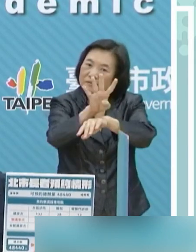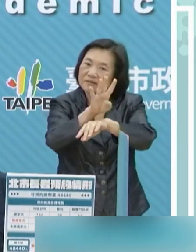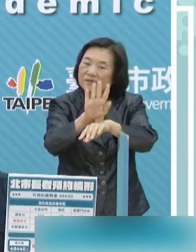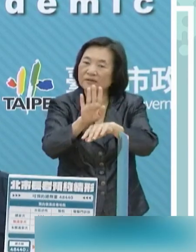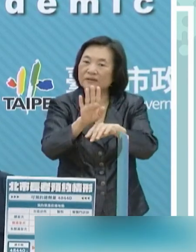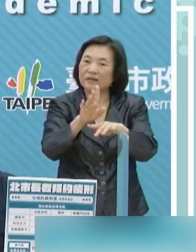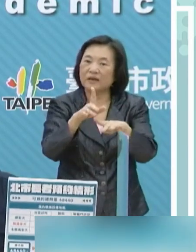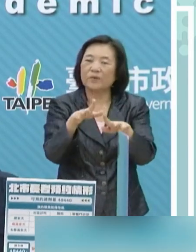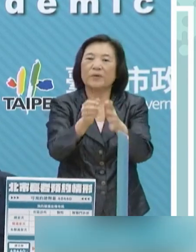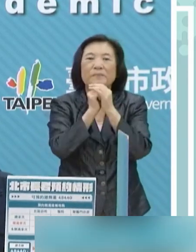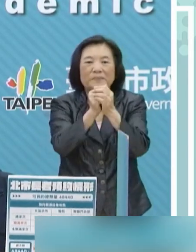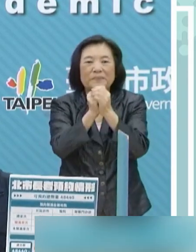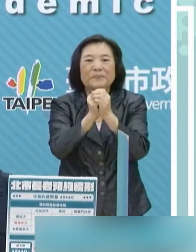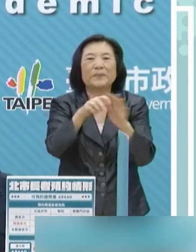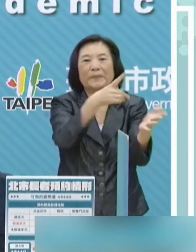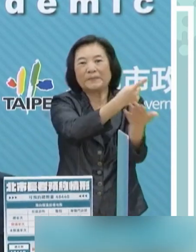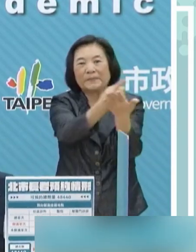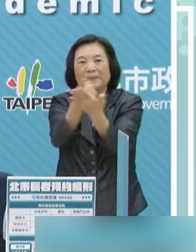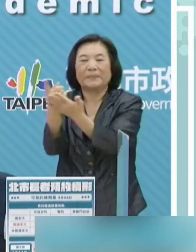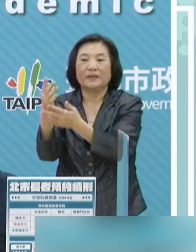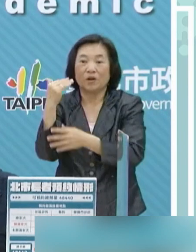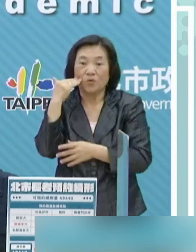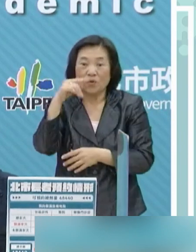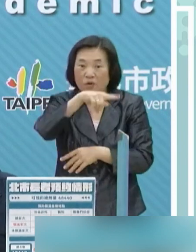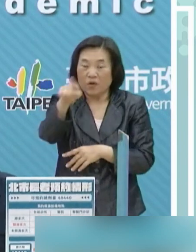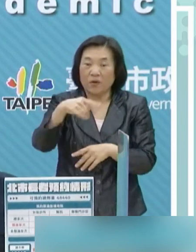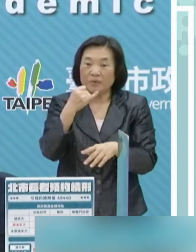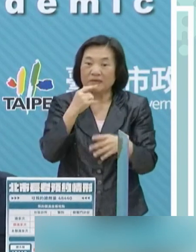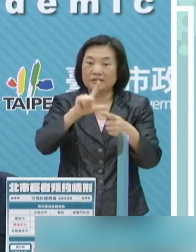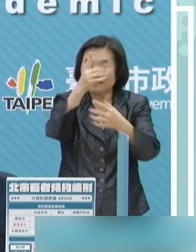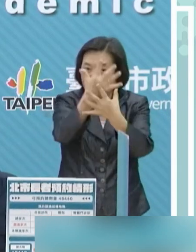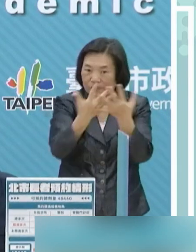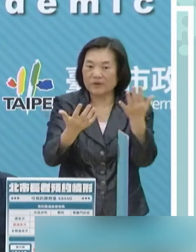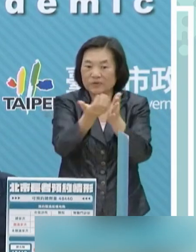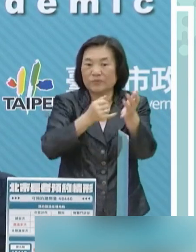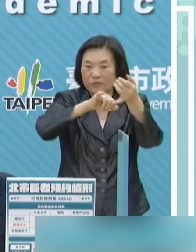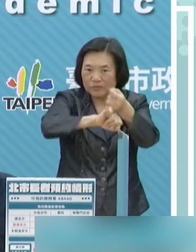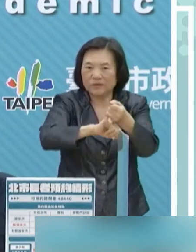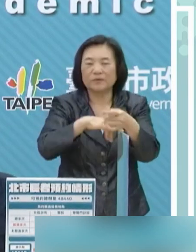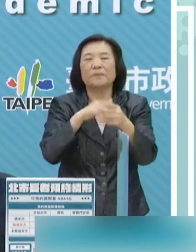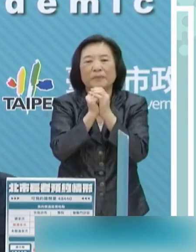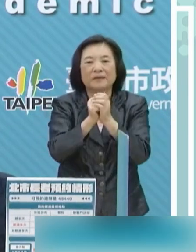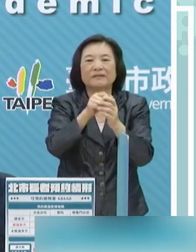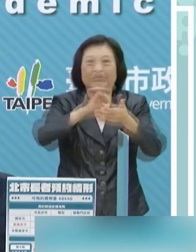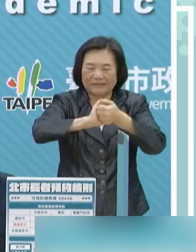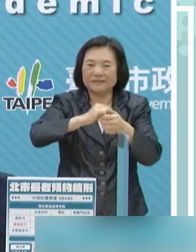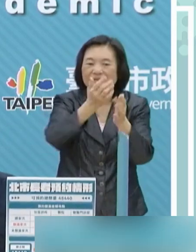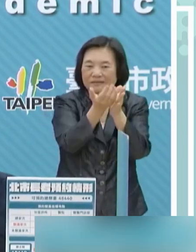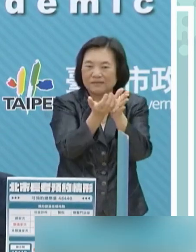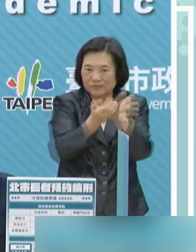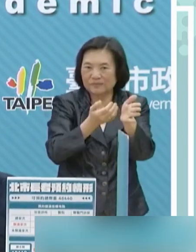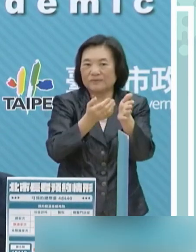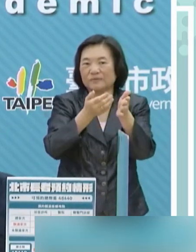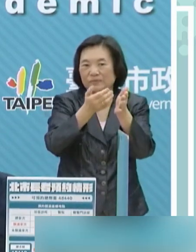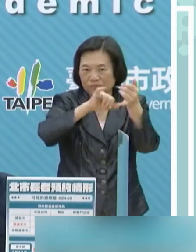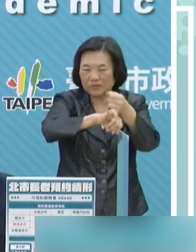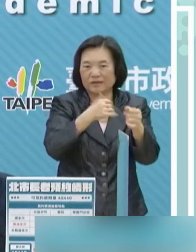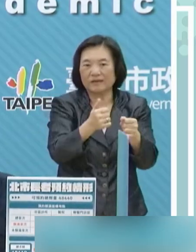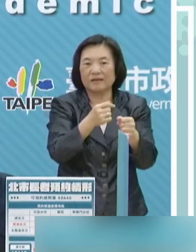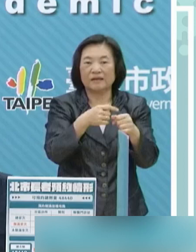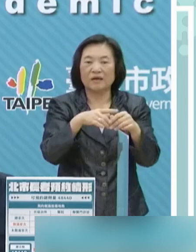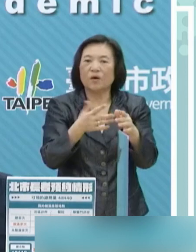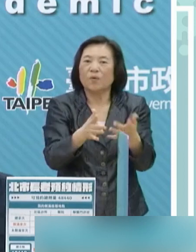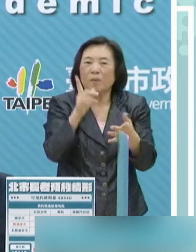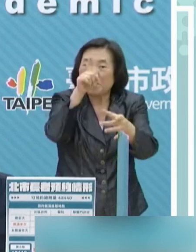哦，已经预约了30000人，所以表示说我们的市民，台北市民